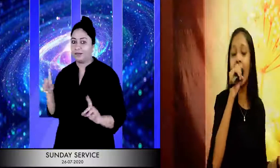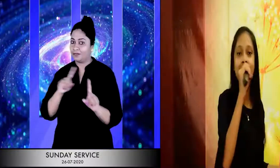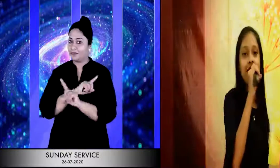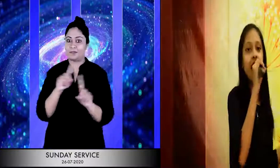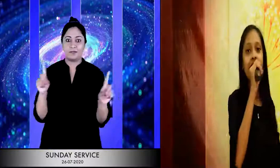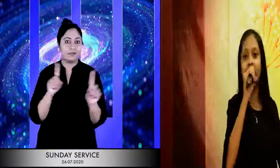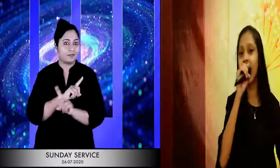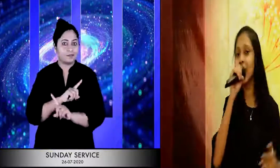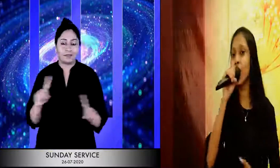রাস্তাতে